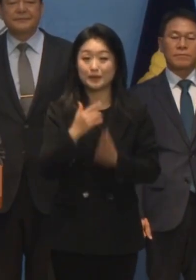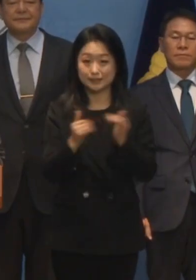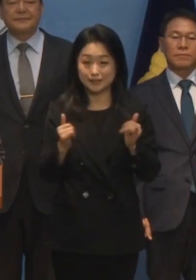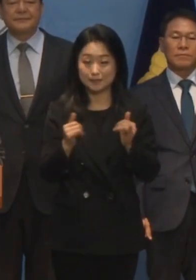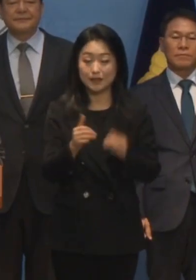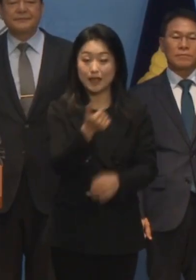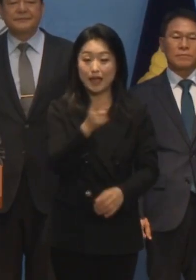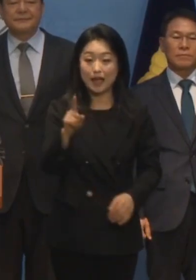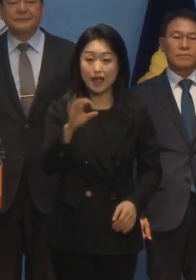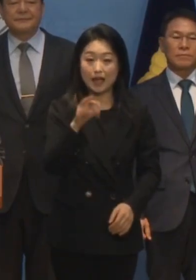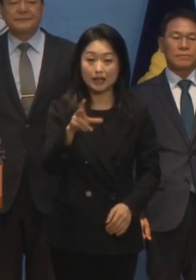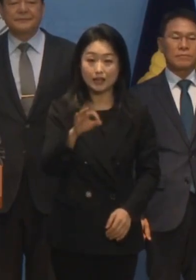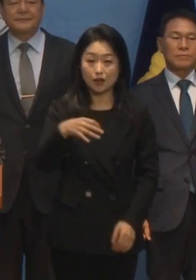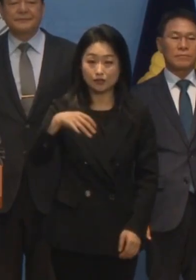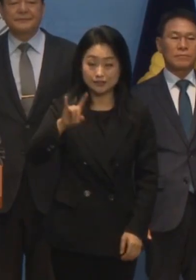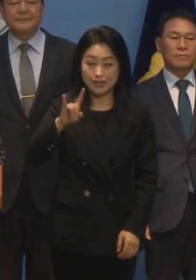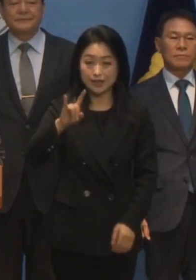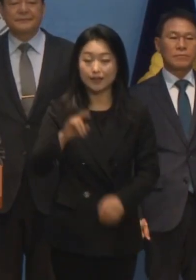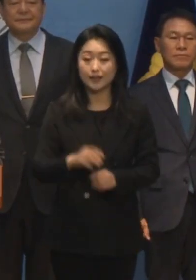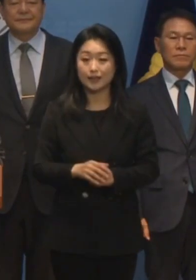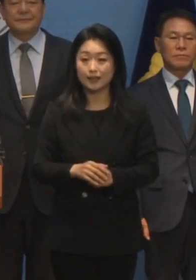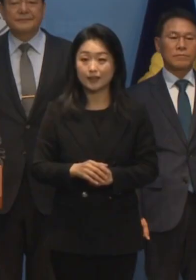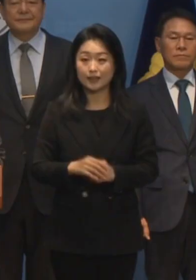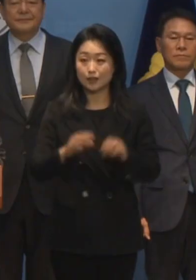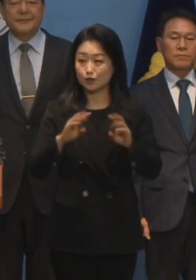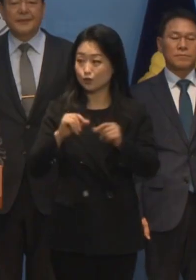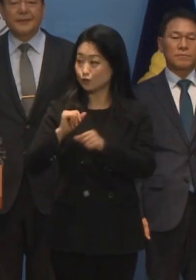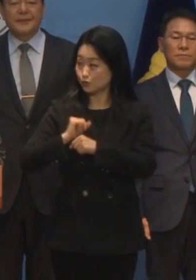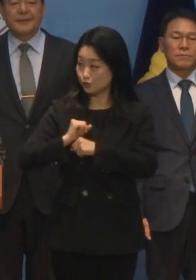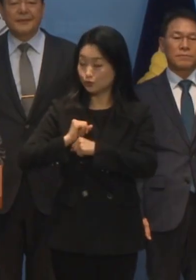하영재 예비역 육군중장 와주셨습니다.